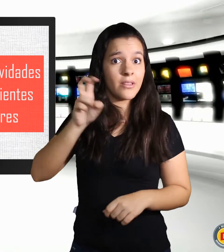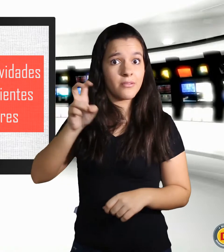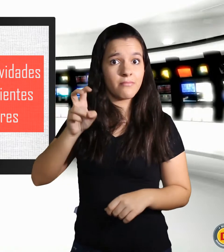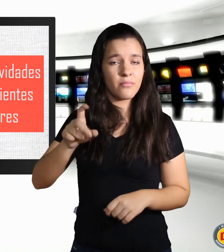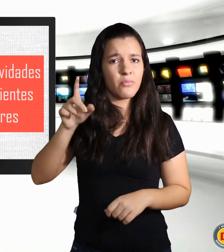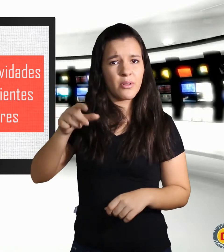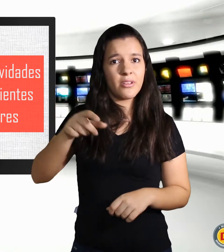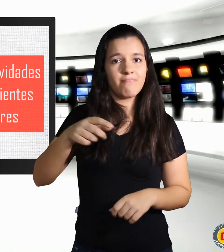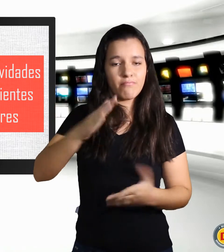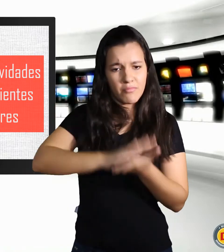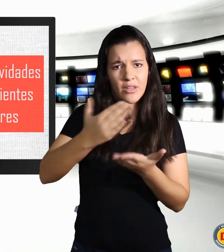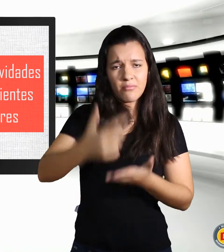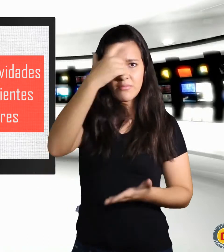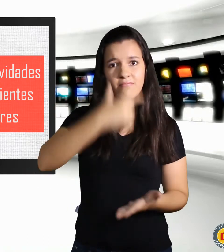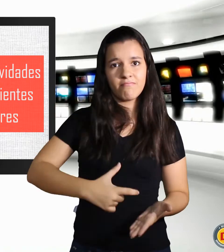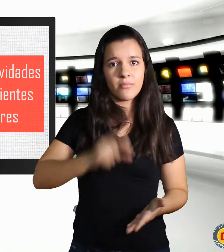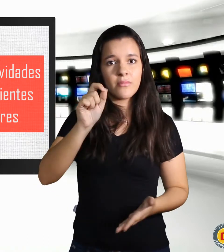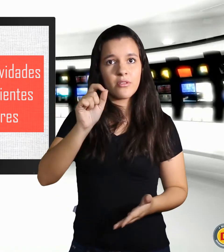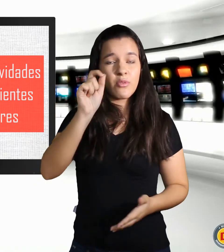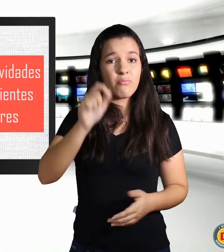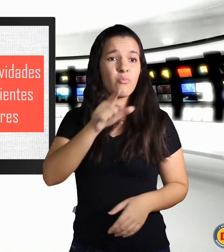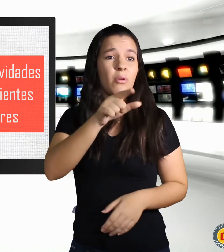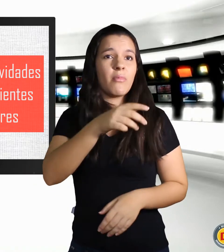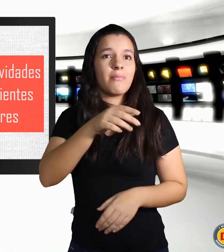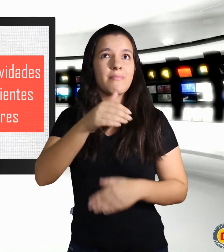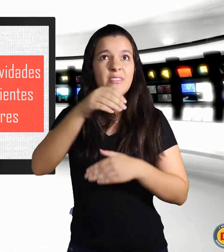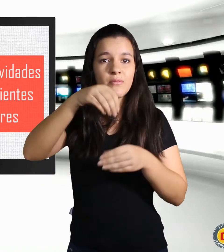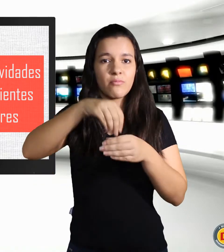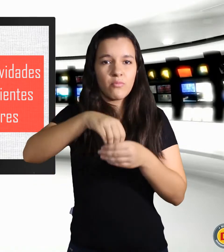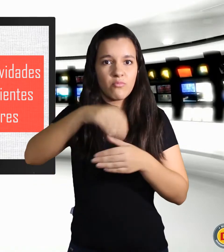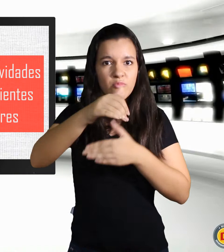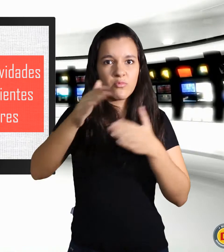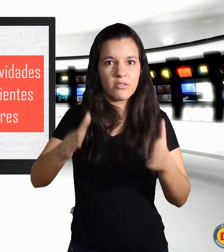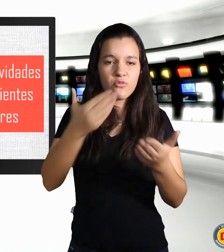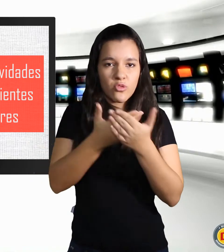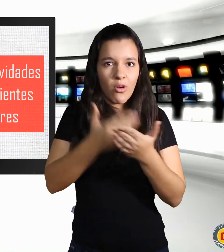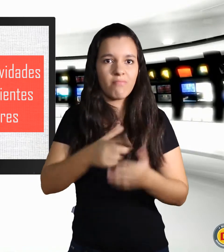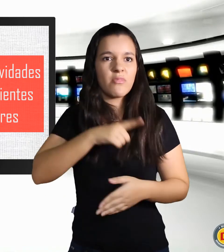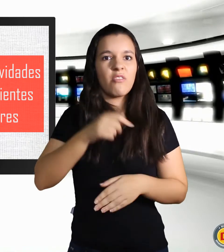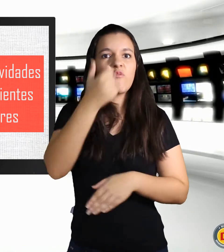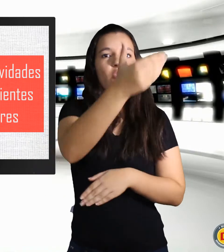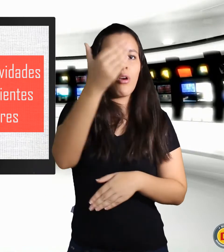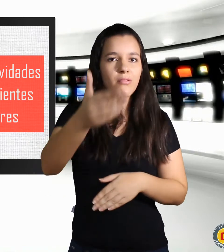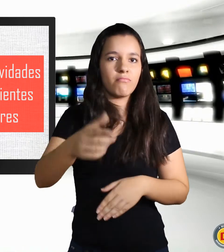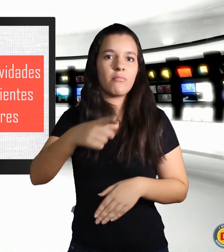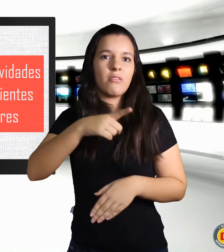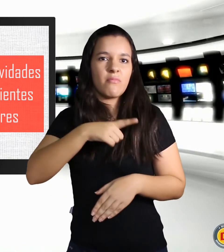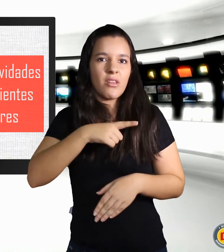E. O TIOS deve acompanhar as atividades dos surdos em todos os ambientes propostos pelos professores, salvo no